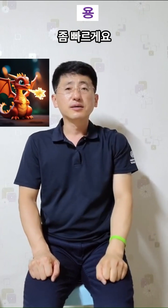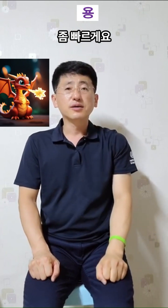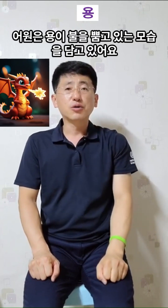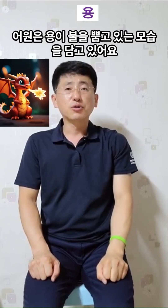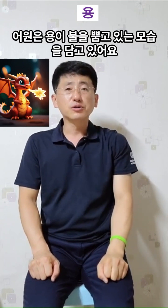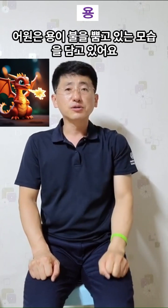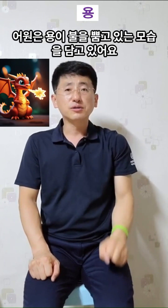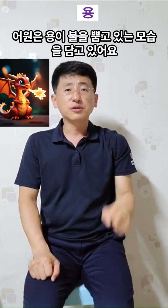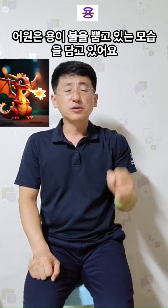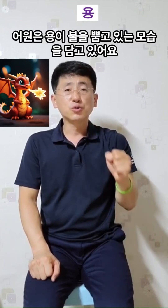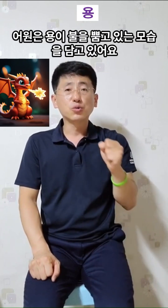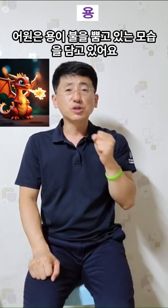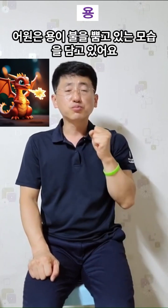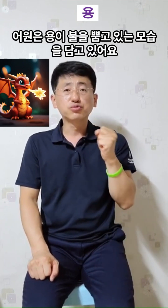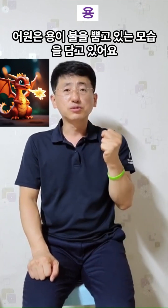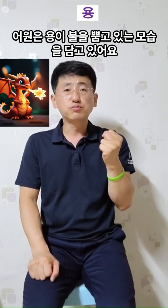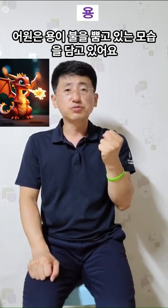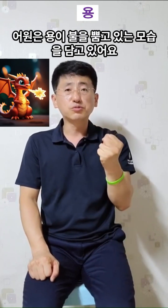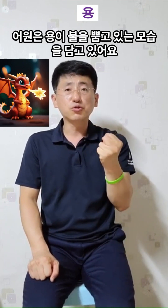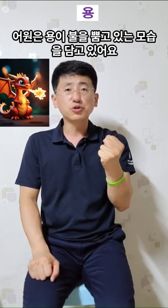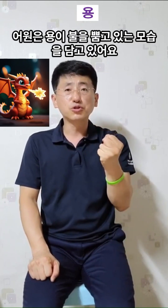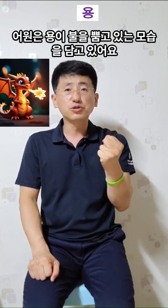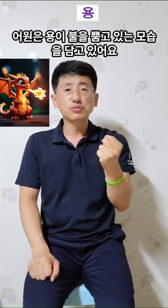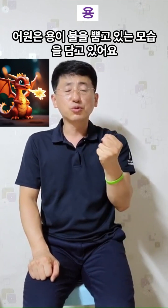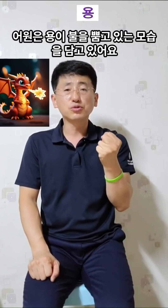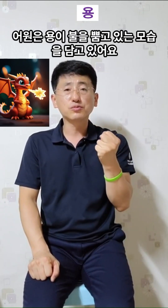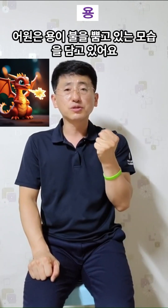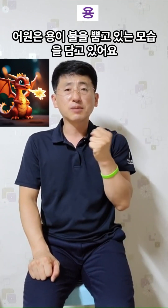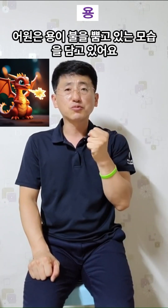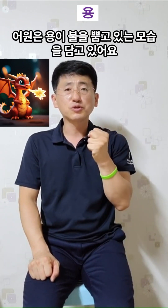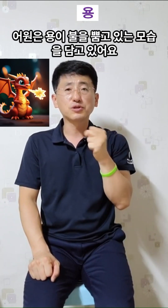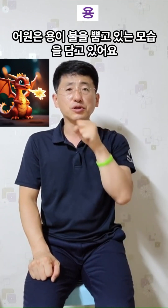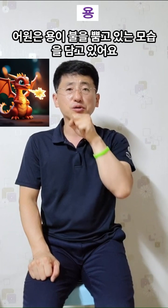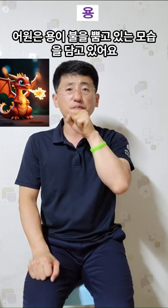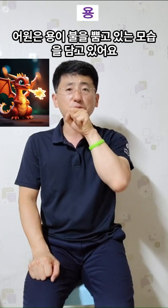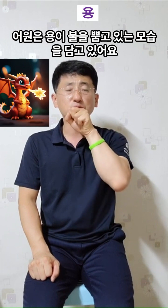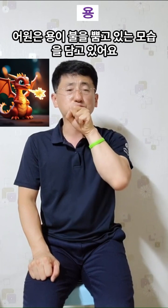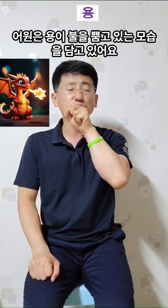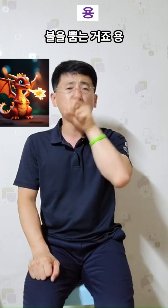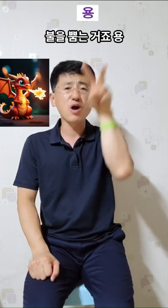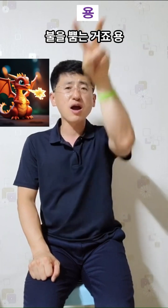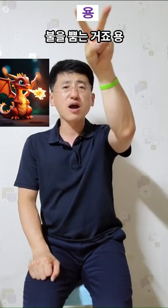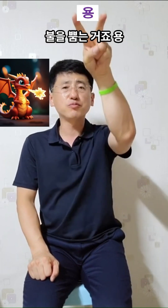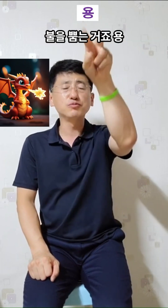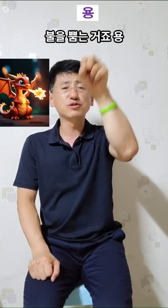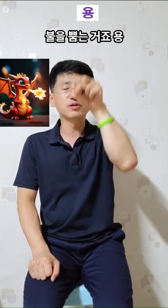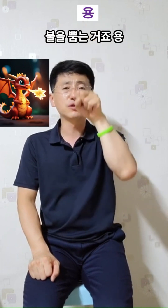이 어원은 용이 불을 뿜고 있는 모습을 담고 있어요. 그래서 불을 확 뿜는 거죠.